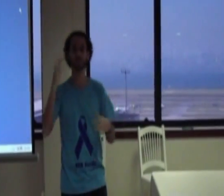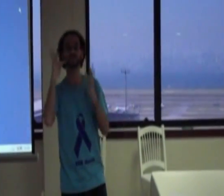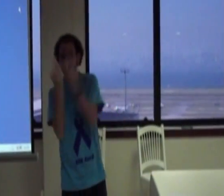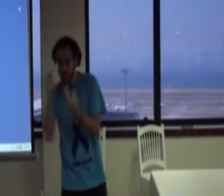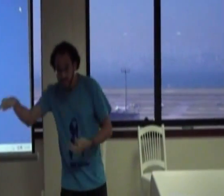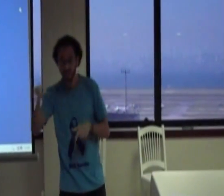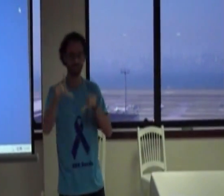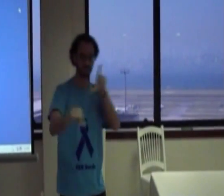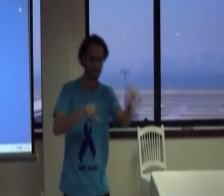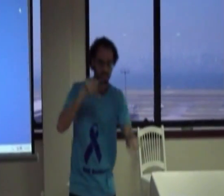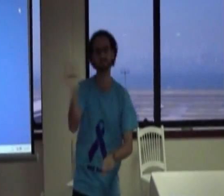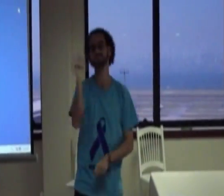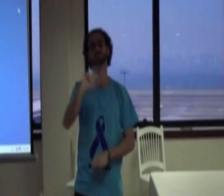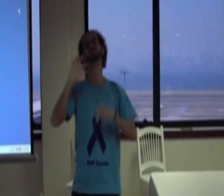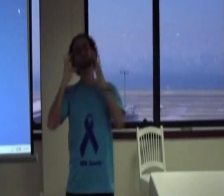essa questão, indo direto ao ensino